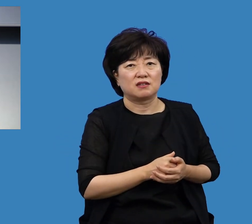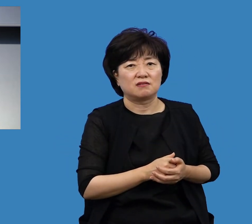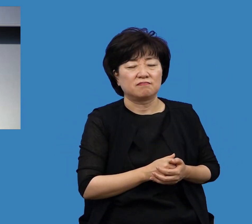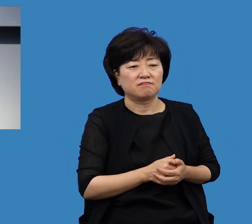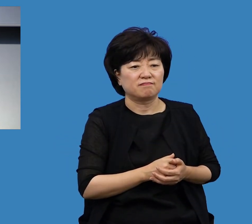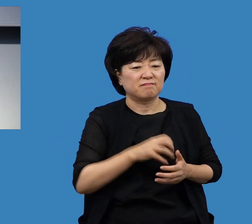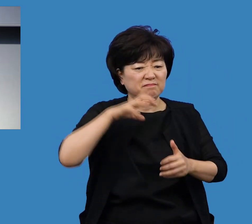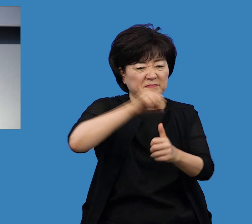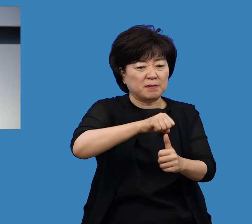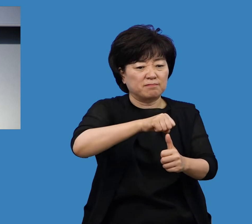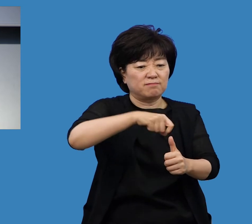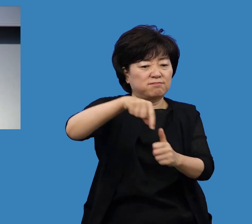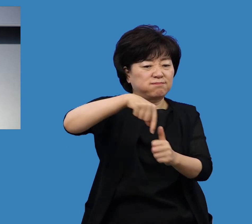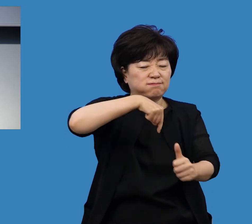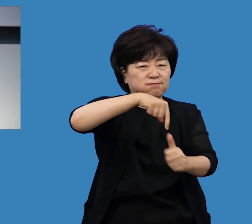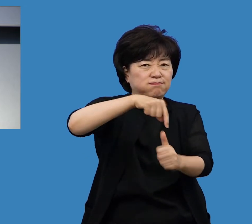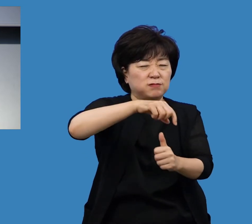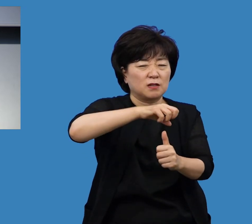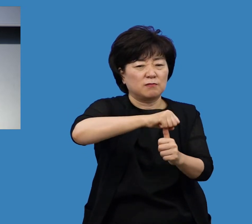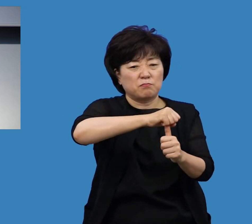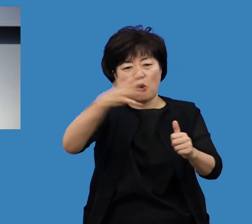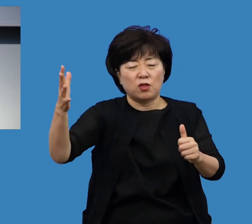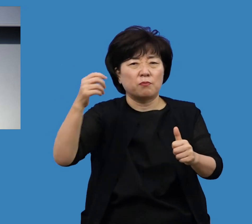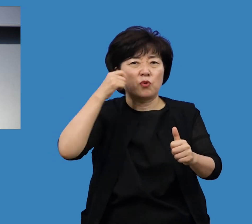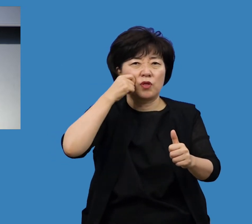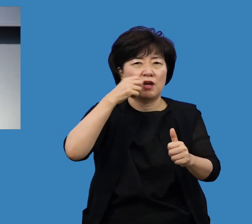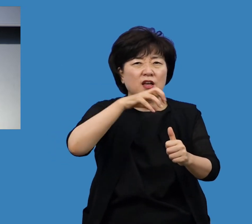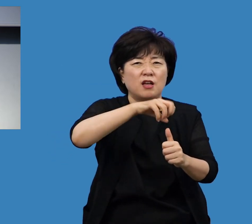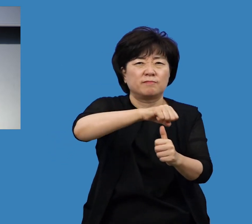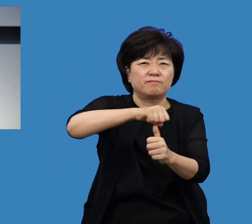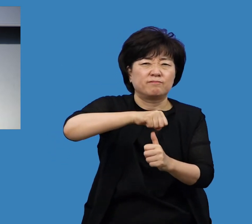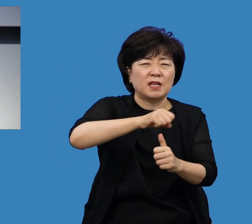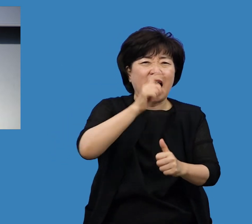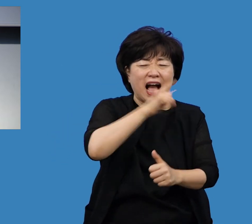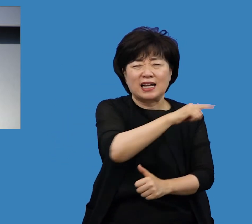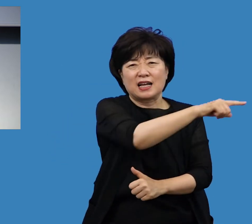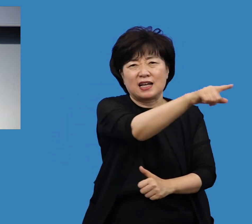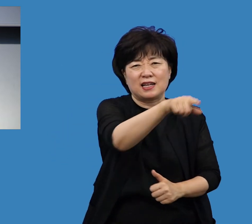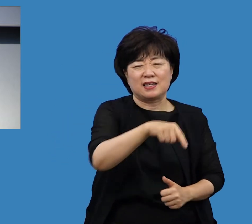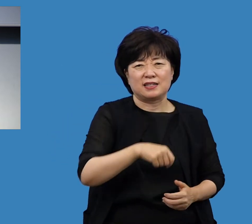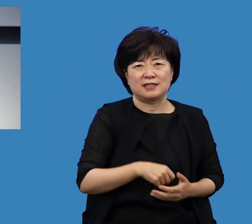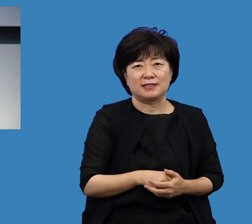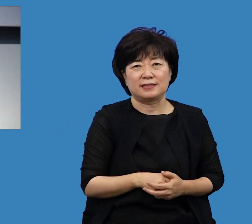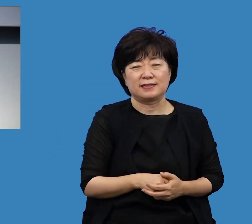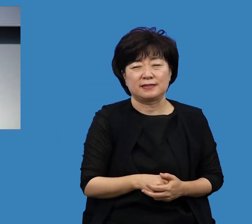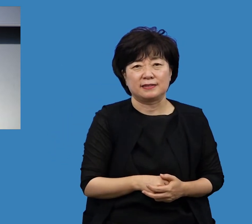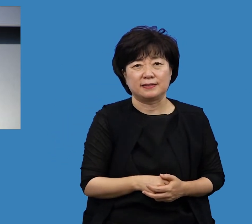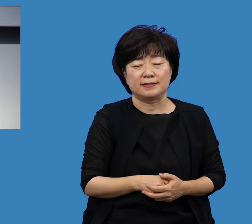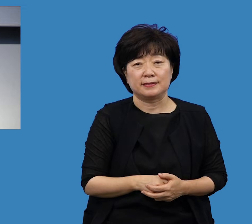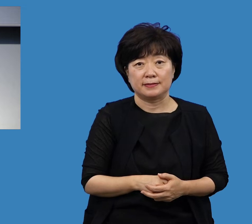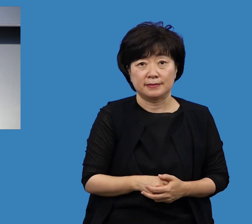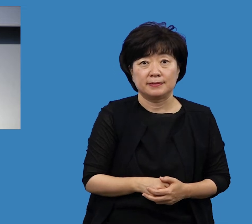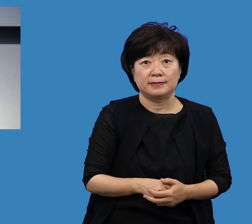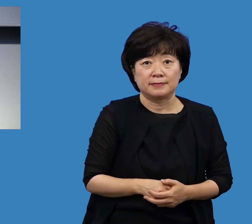지배해버려요. 벗어나지 못하게 해버려요. 왜? 악한 놈이니까. 자, 이것이 하여간